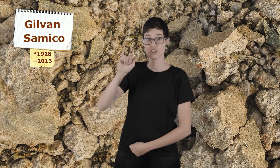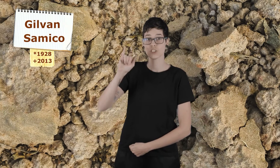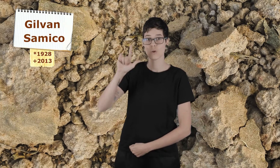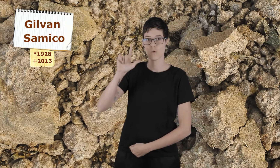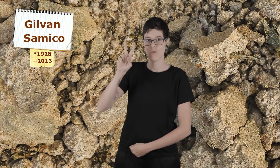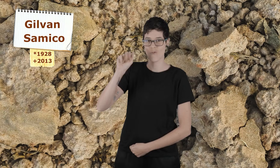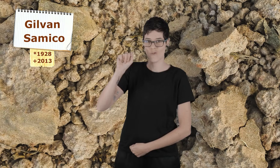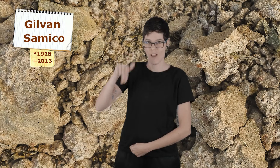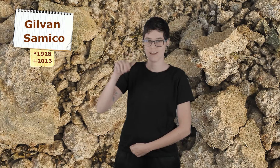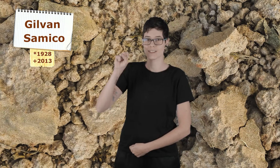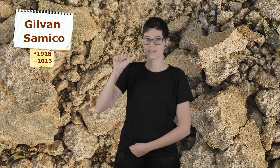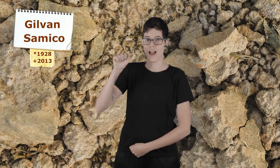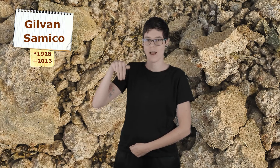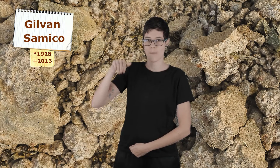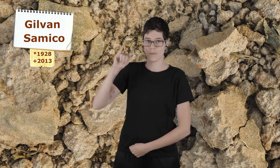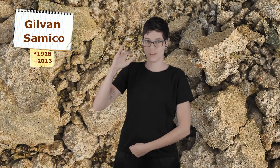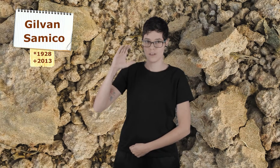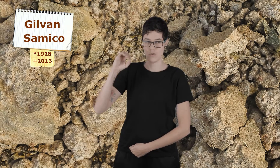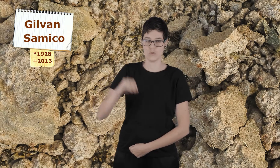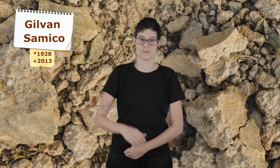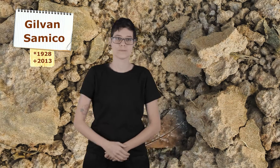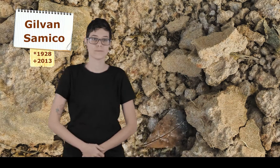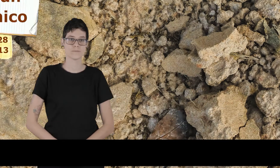Gilvan Samico.